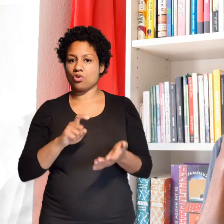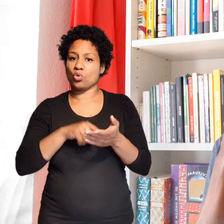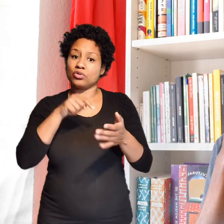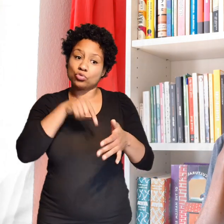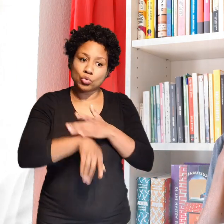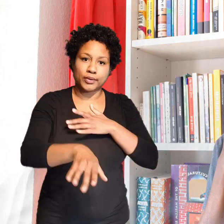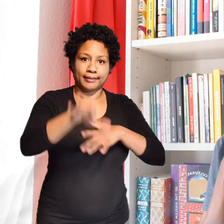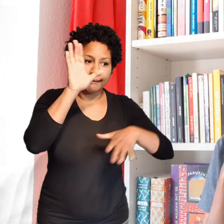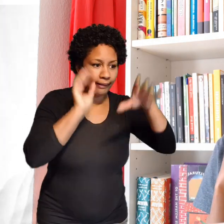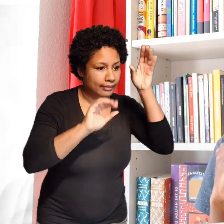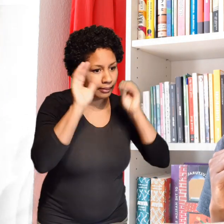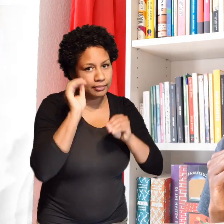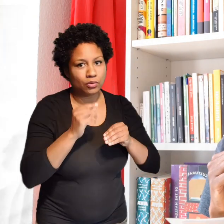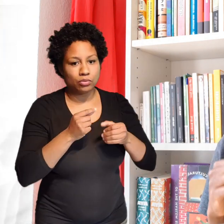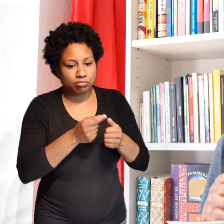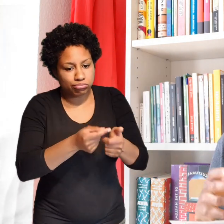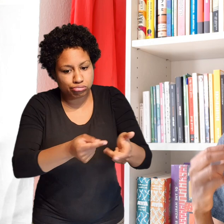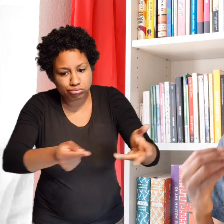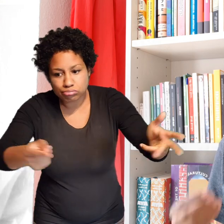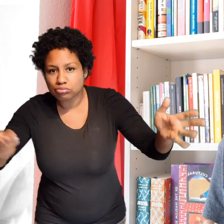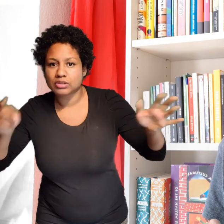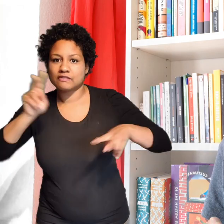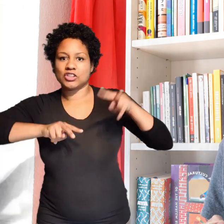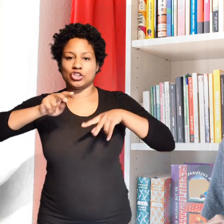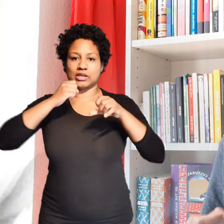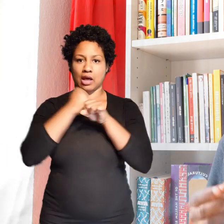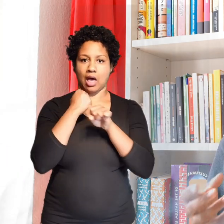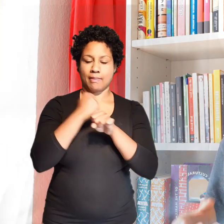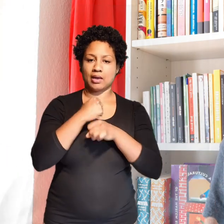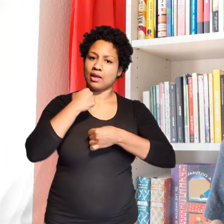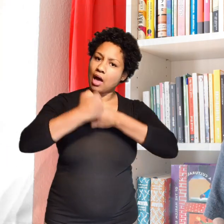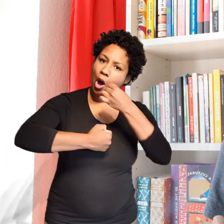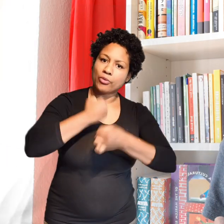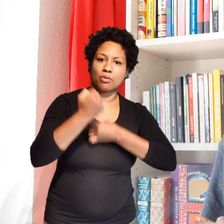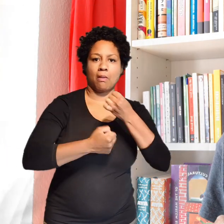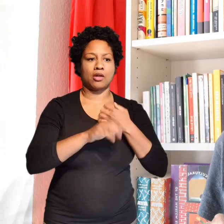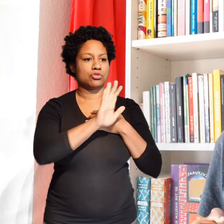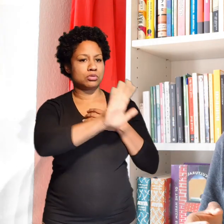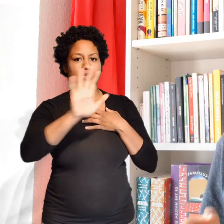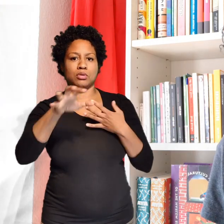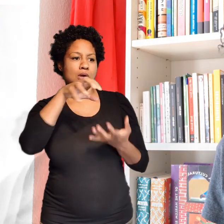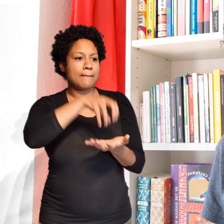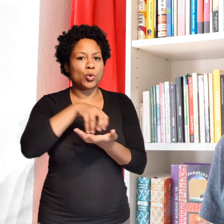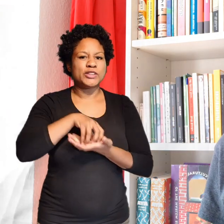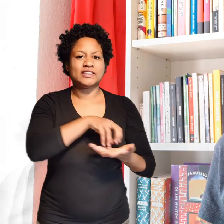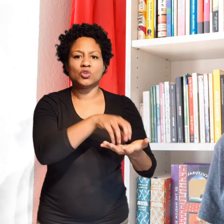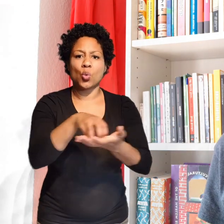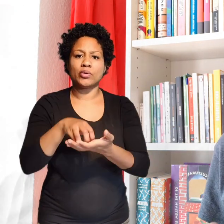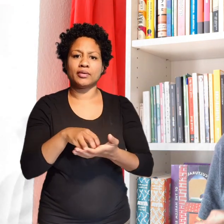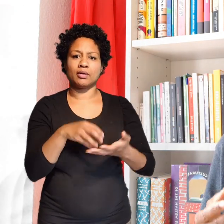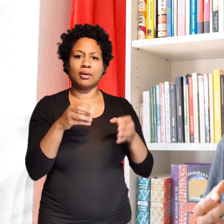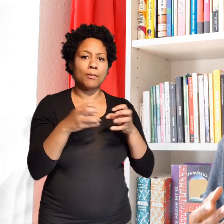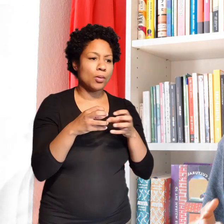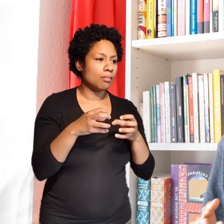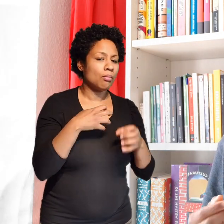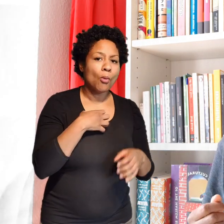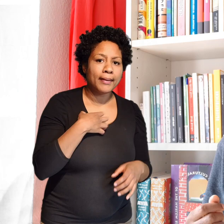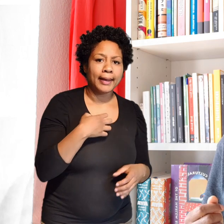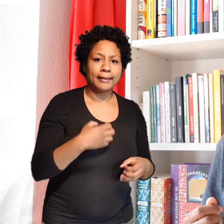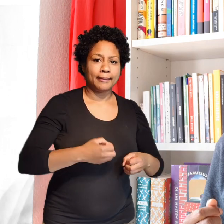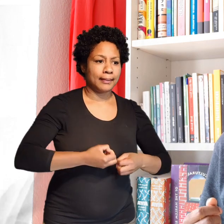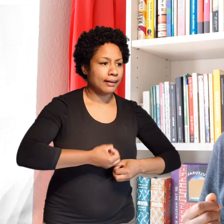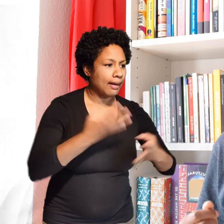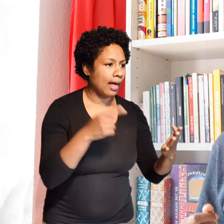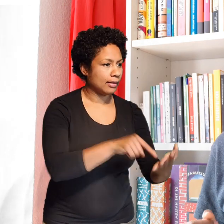einer ganzen Palette an Arbeiten werden Positionen und Problematiken deutlicher,